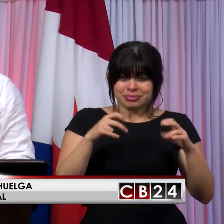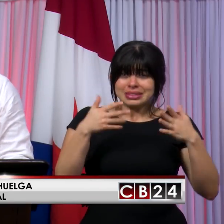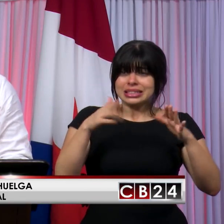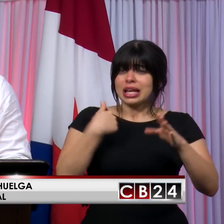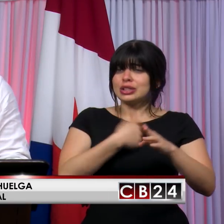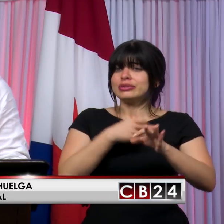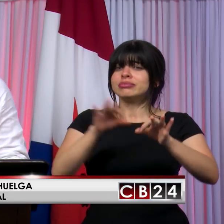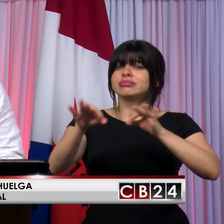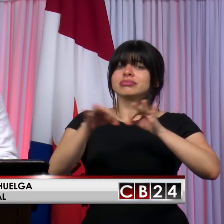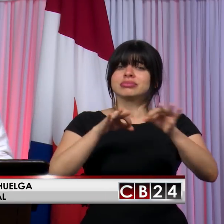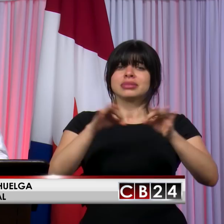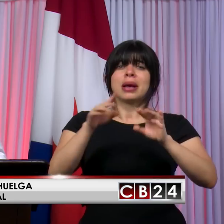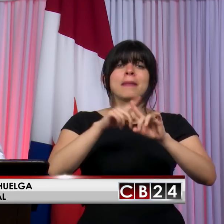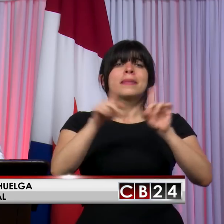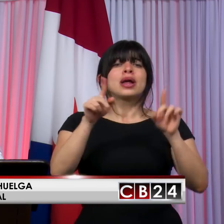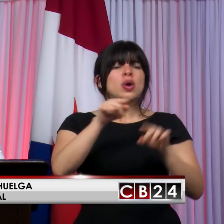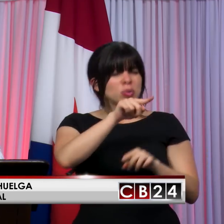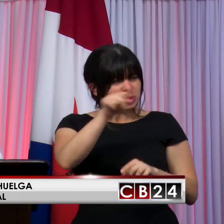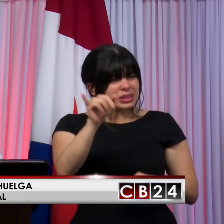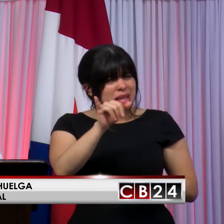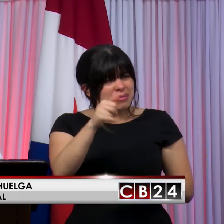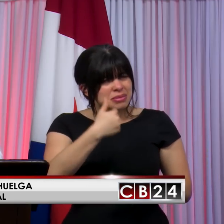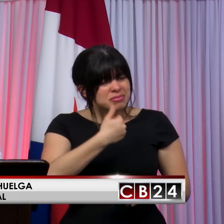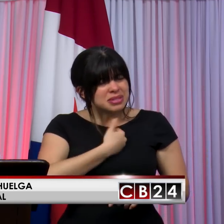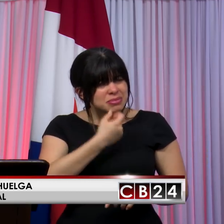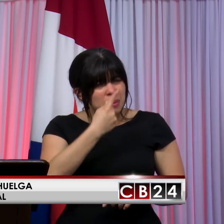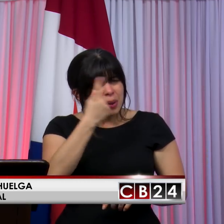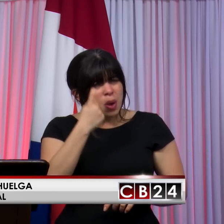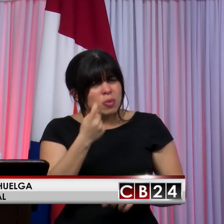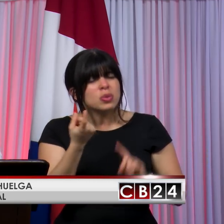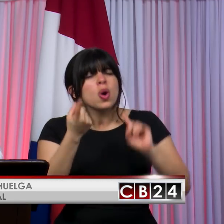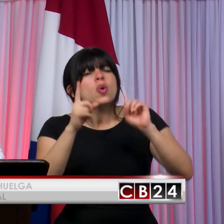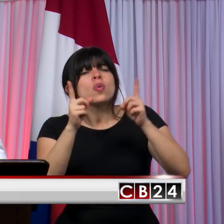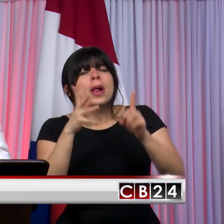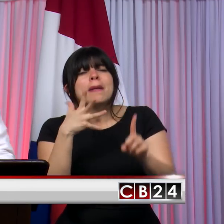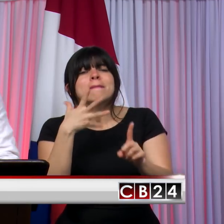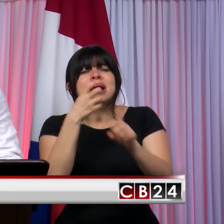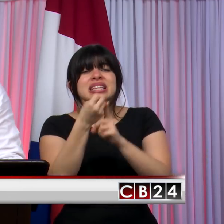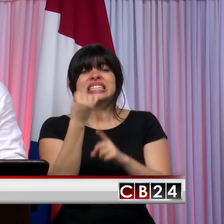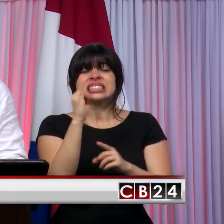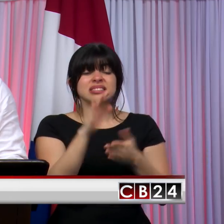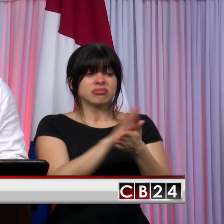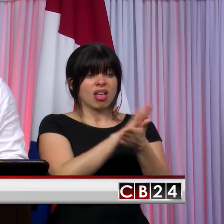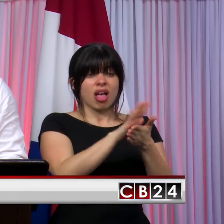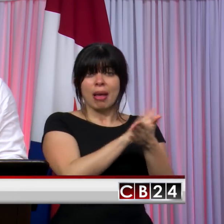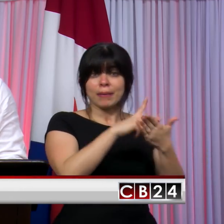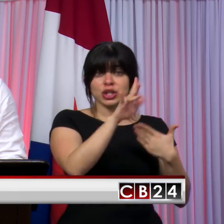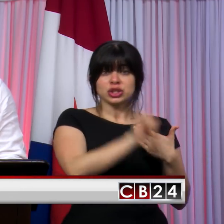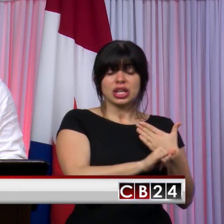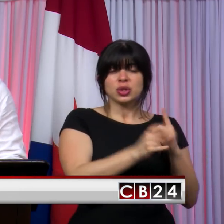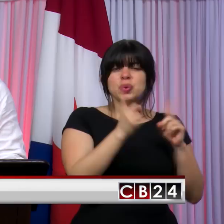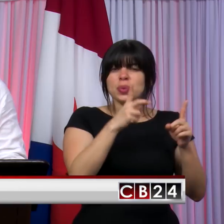explicado. Pero se preguntan también la ciudadanía, ¿cuál es el impacto de que no hubiera proyecto?